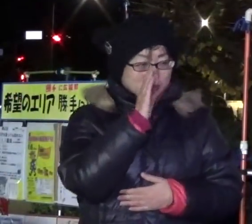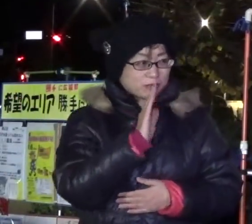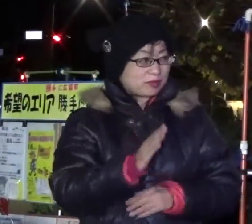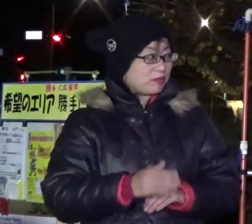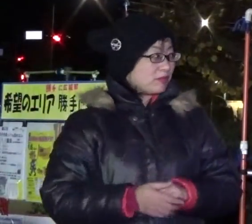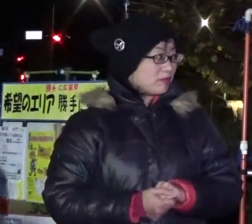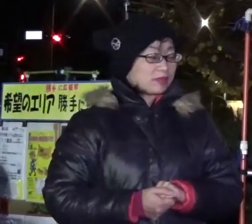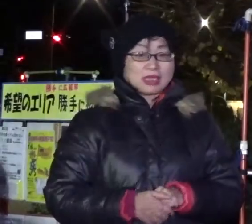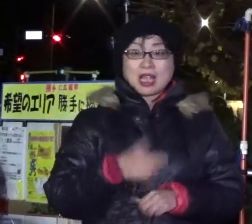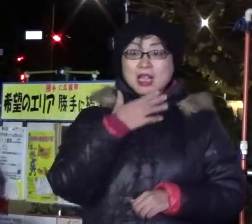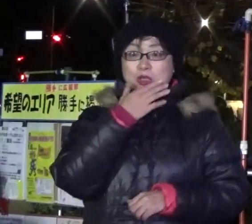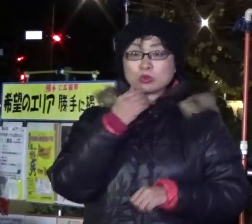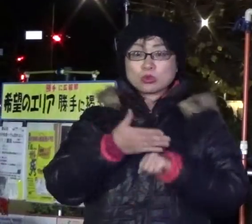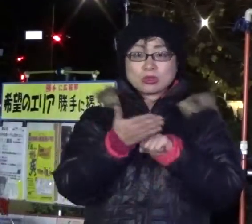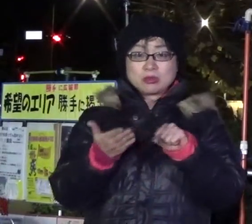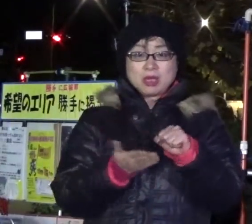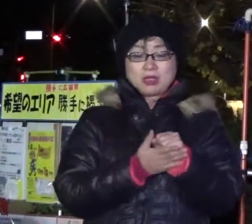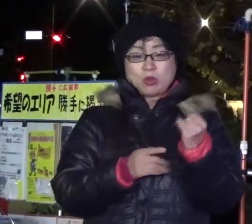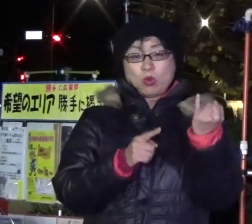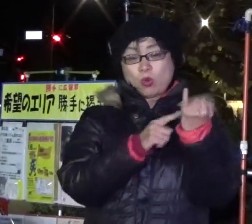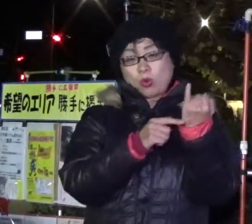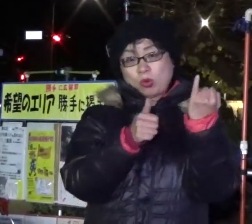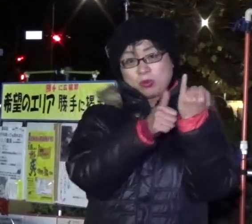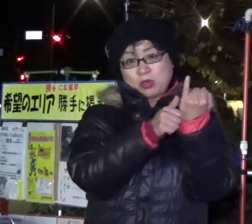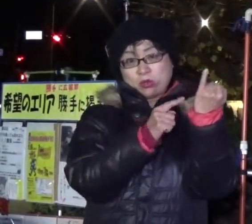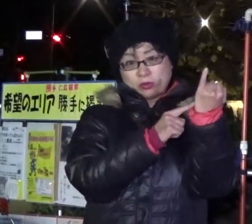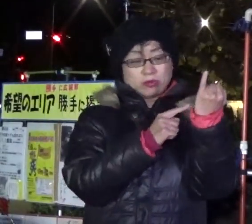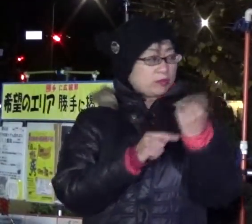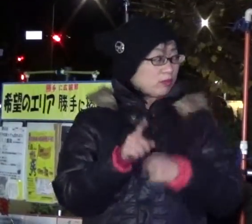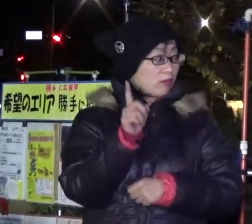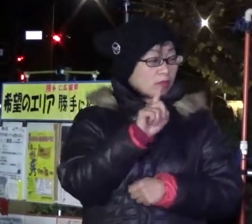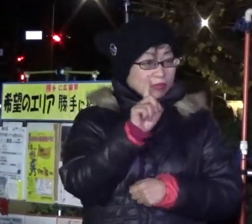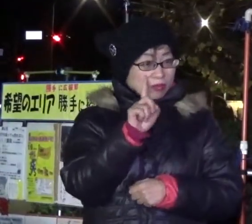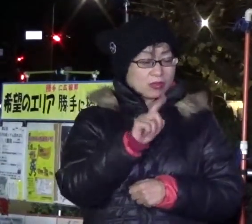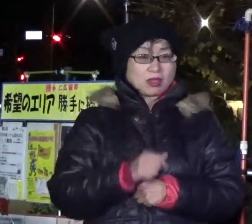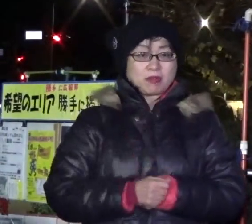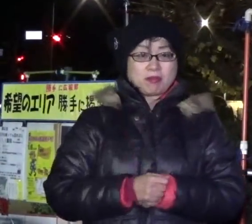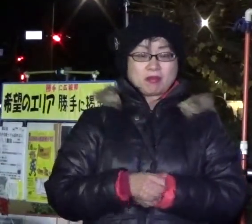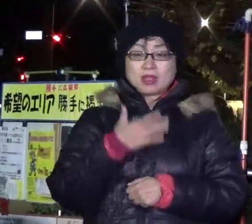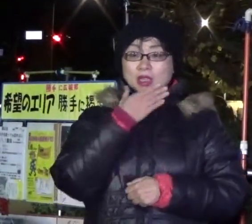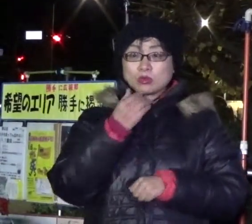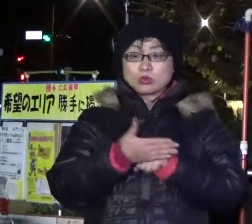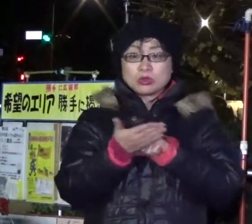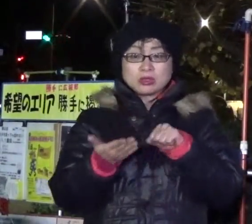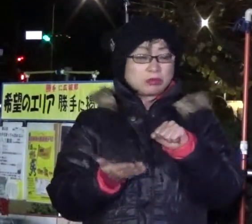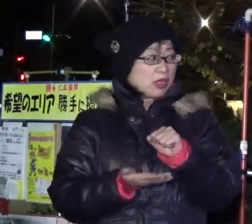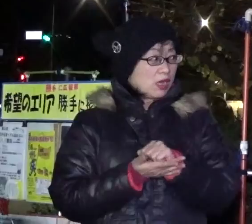で、なんでこの福島の恋人にしたかというと、福島の